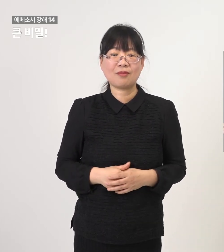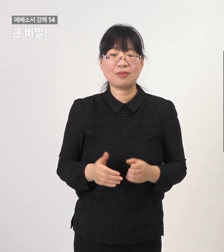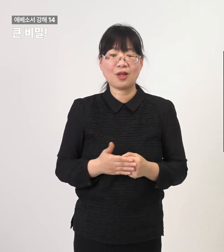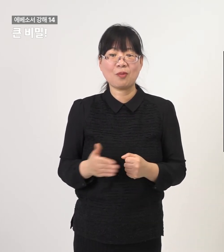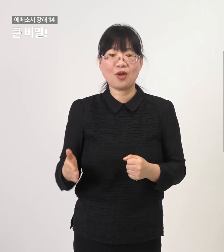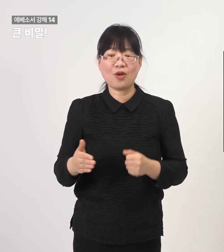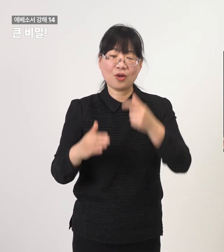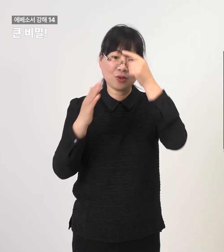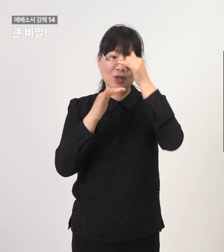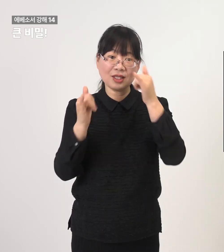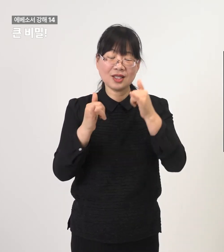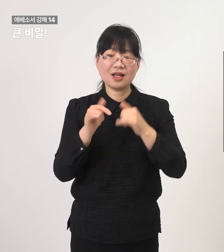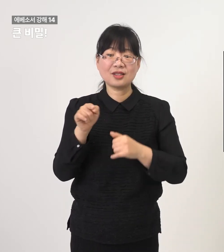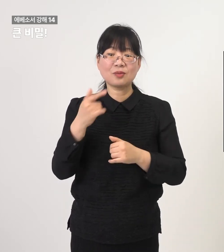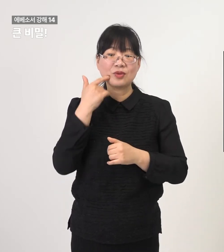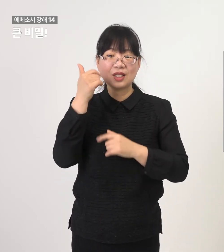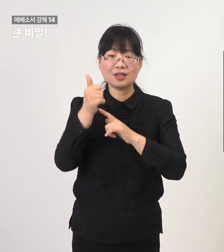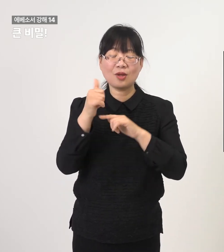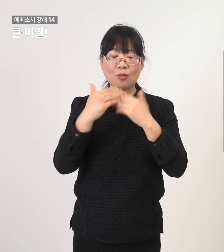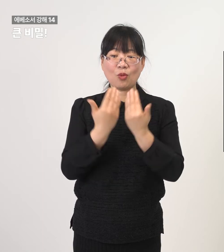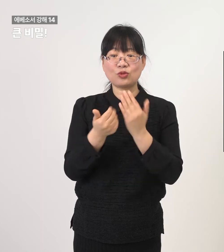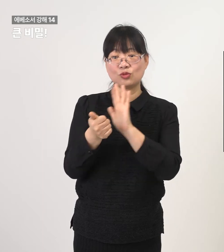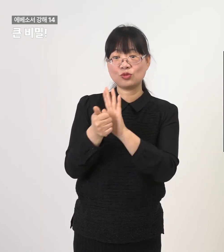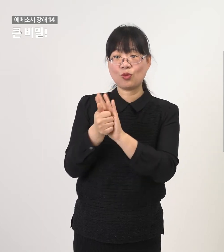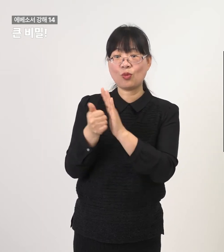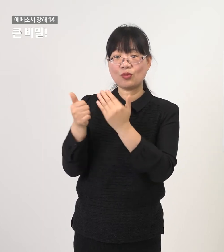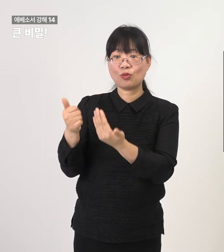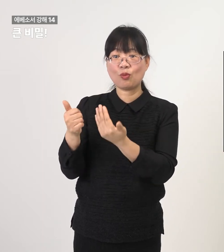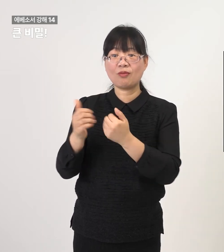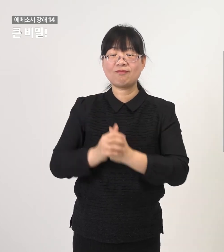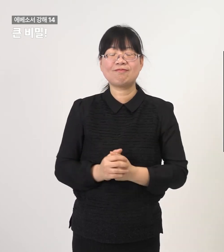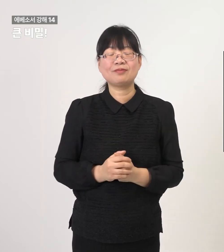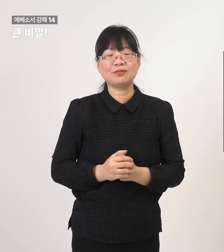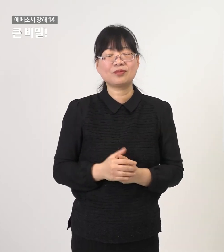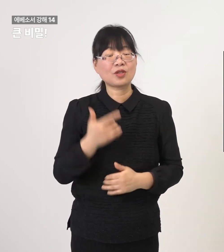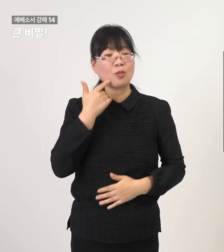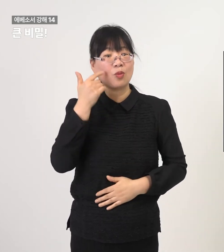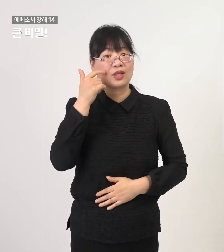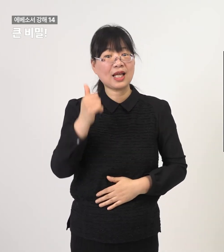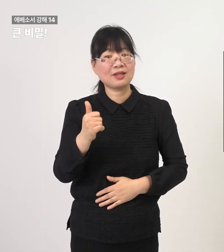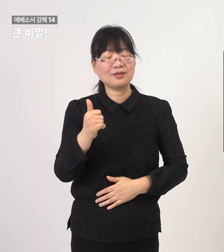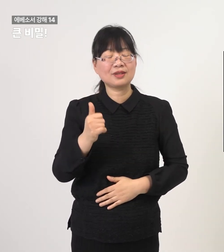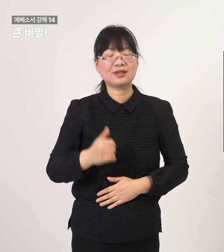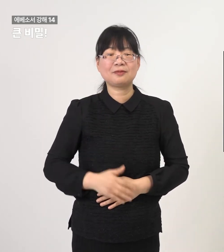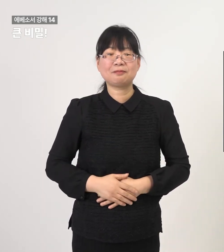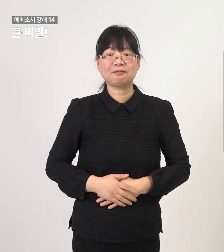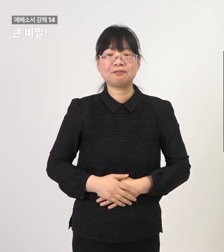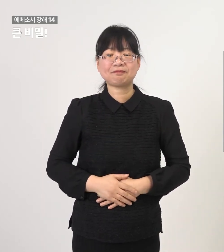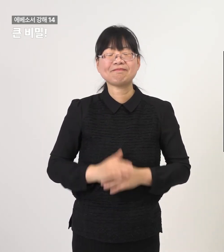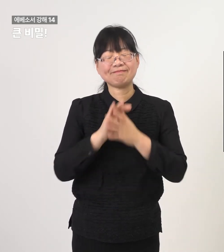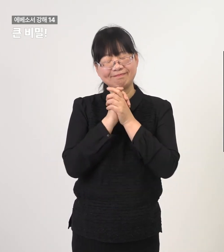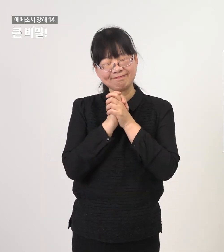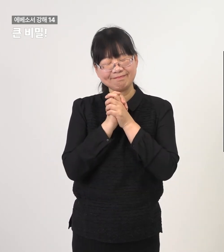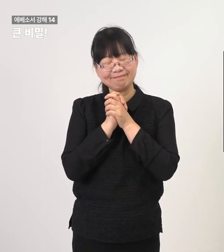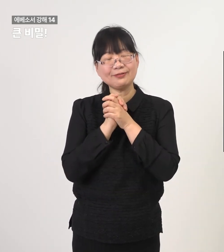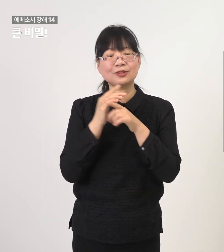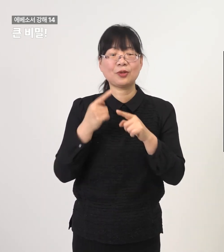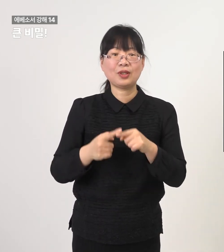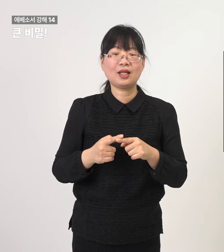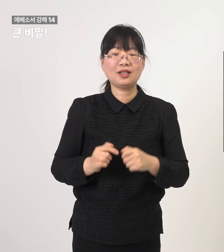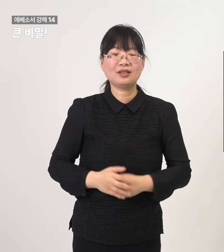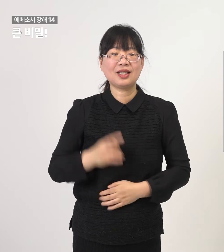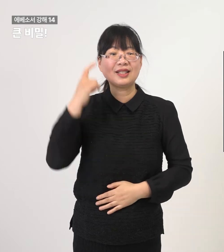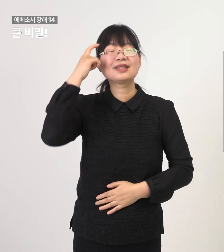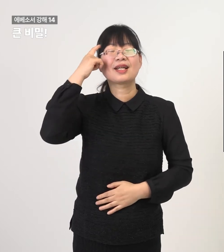그리고 교인들도 그 목사님을 다 지지하고, 그러니까 목사님이 이제 기도하다가